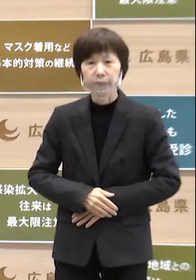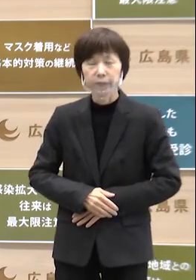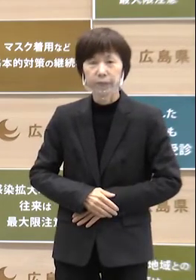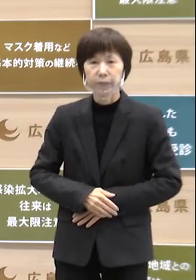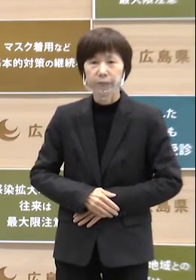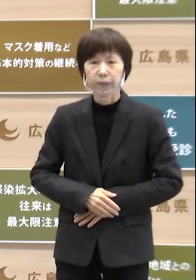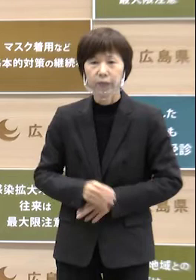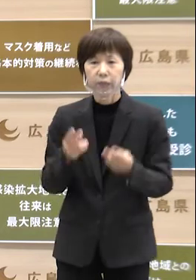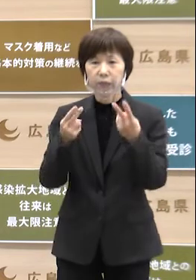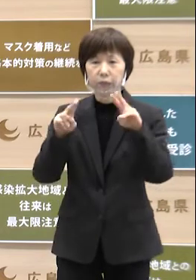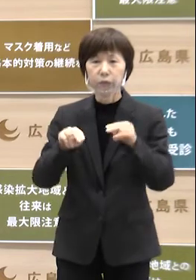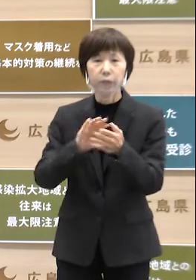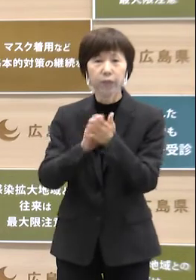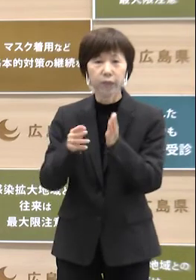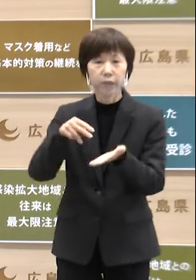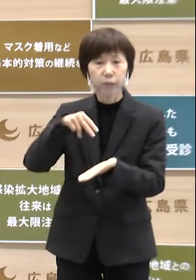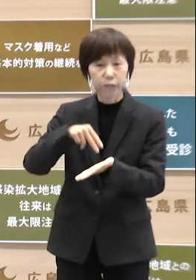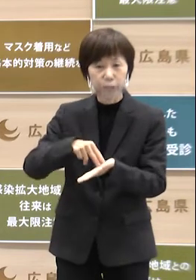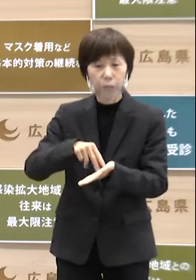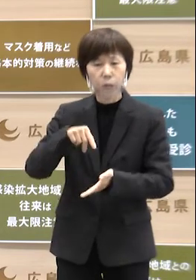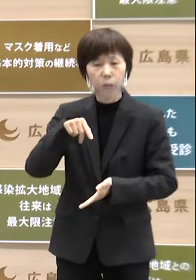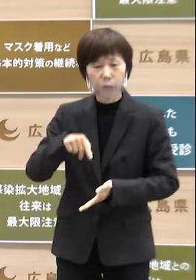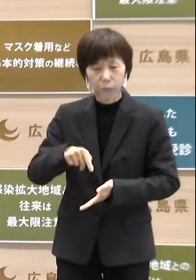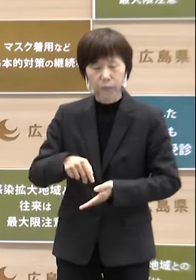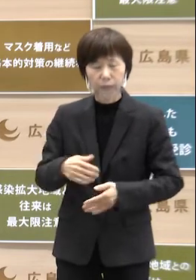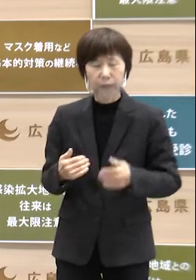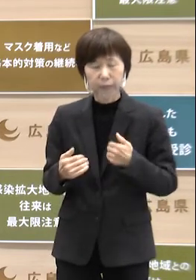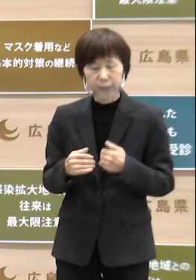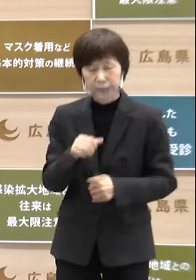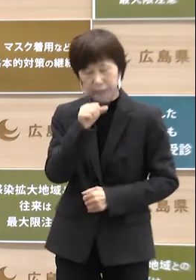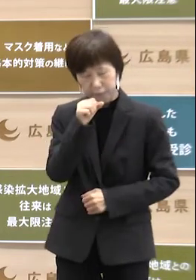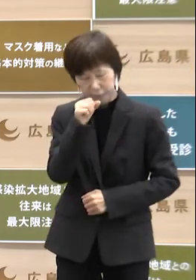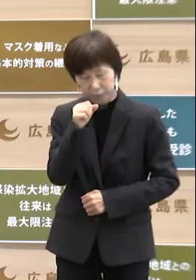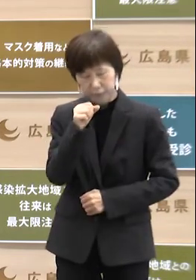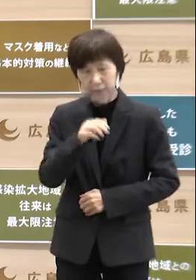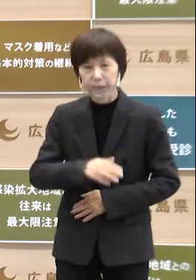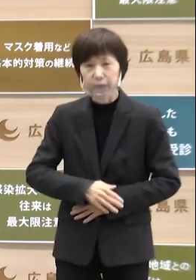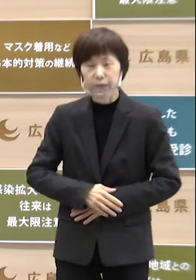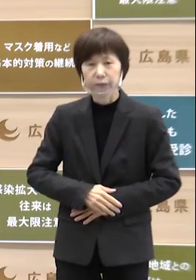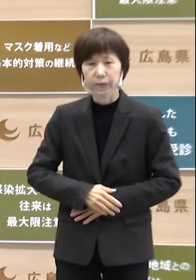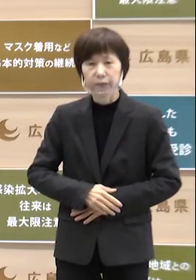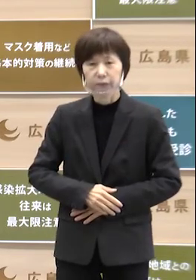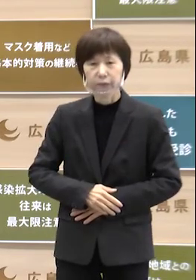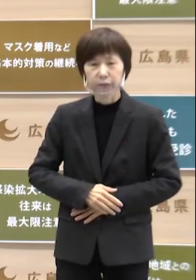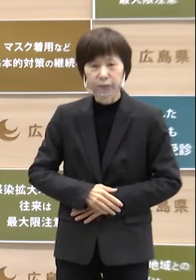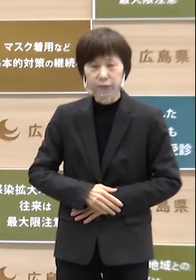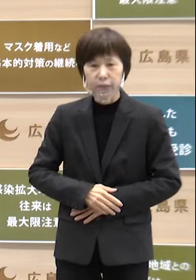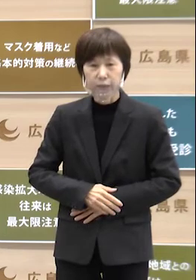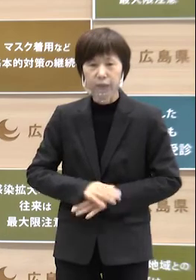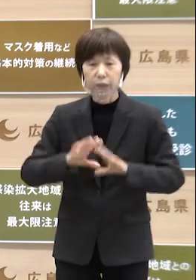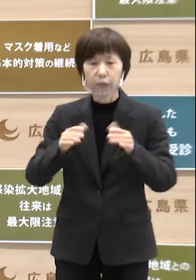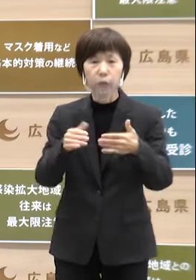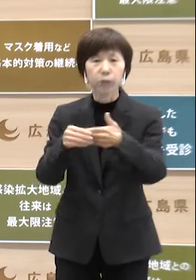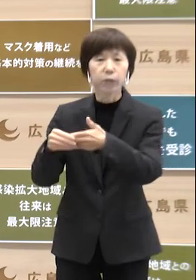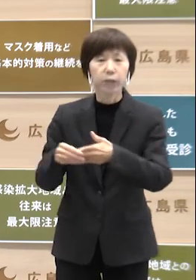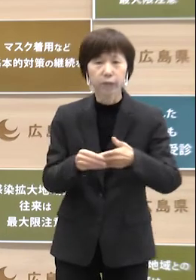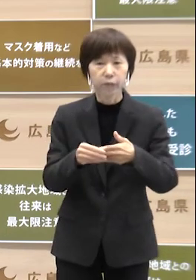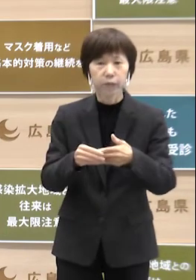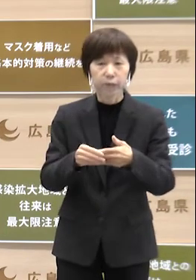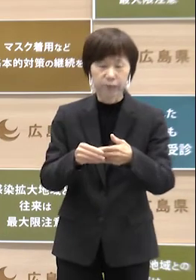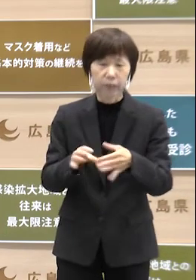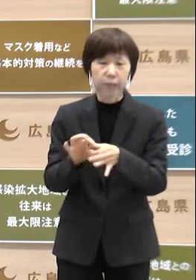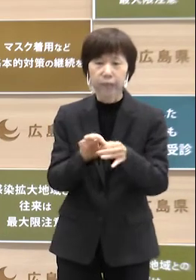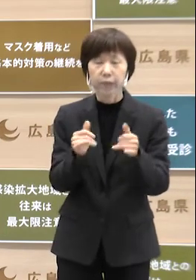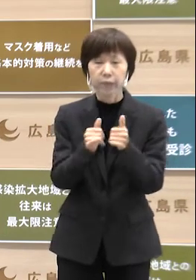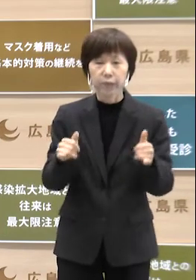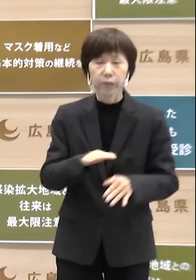てもこのことはですね、歓迎をした上で、国連をはじめとする関係者の皆様の努力に敬意を表したいと思い